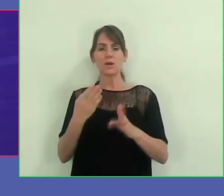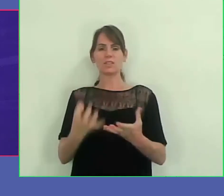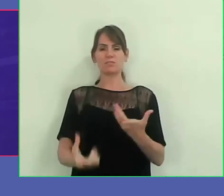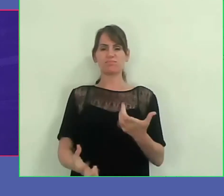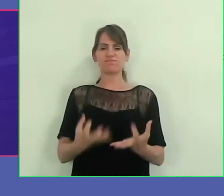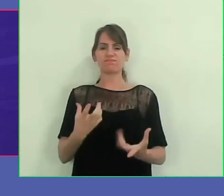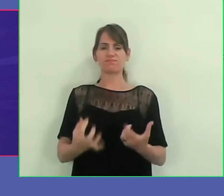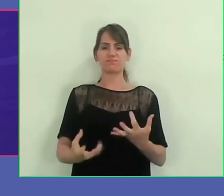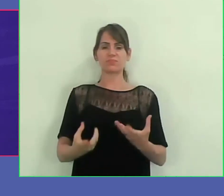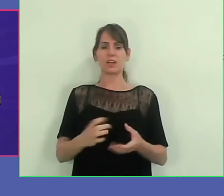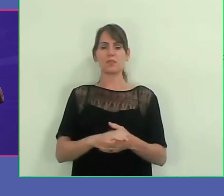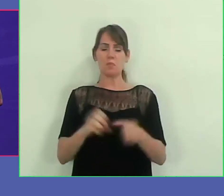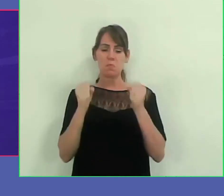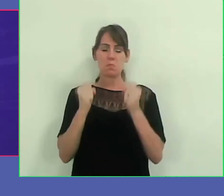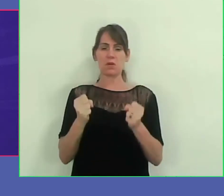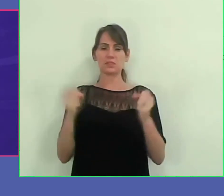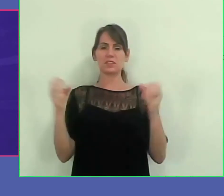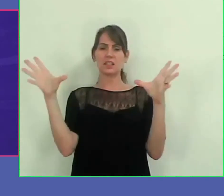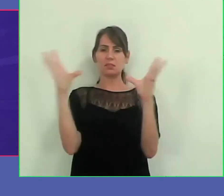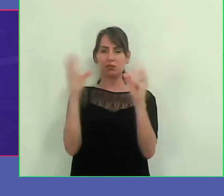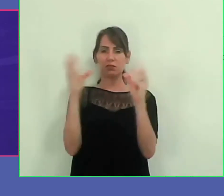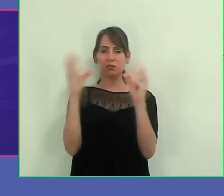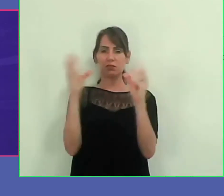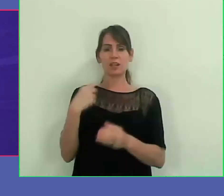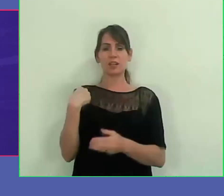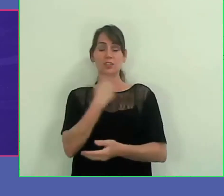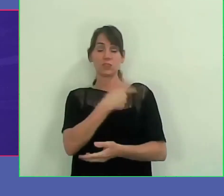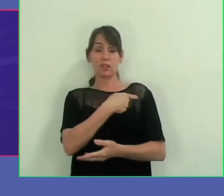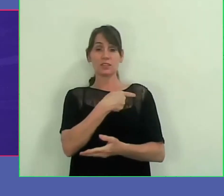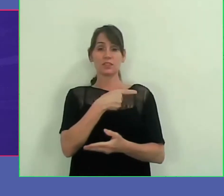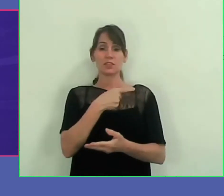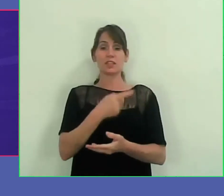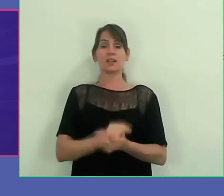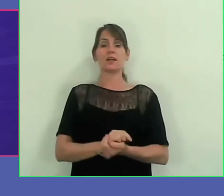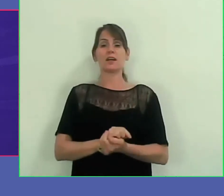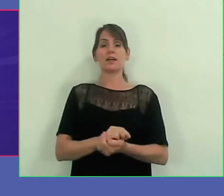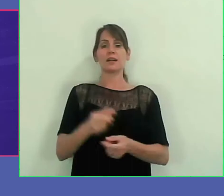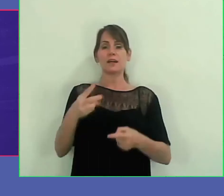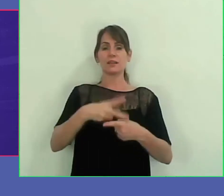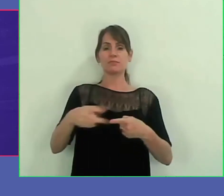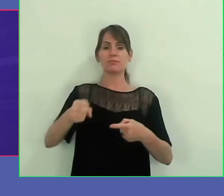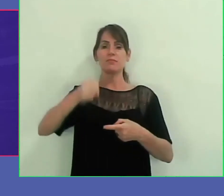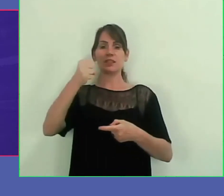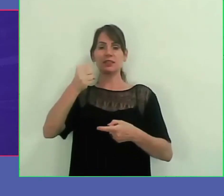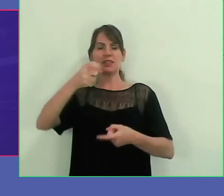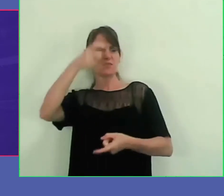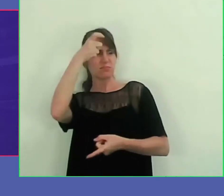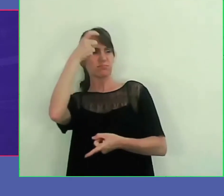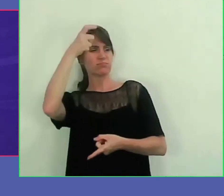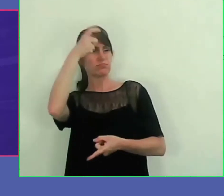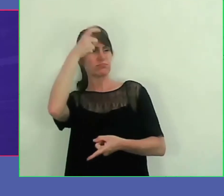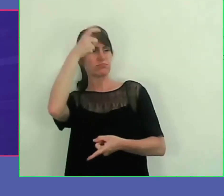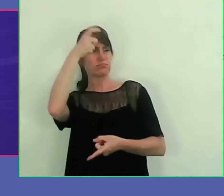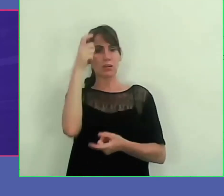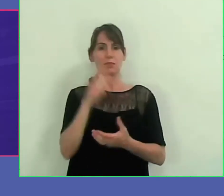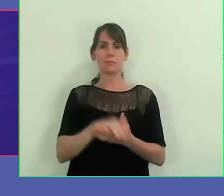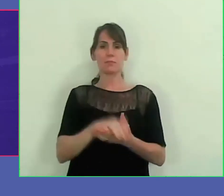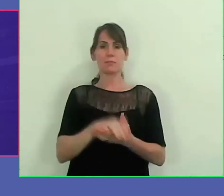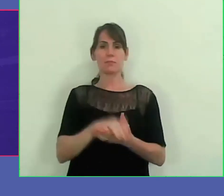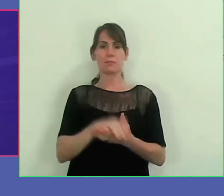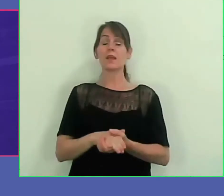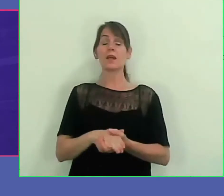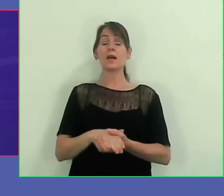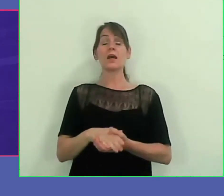trevas. Nós vamos derrotar Satanás, os seus seguidores. Por isso, irmãos, é muito importante a